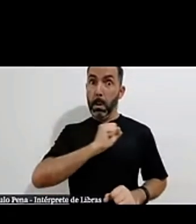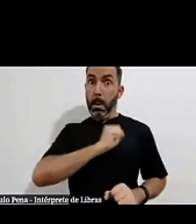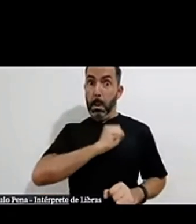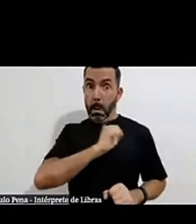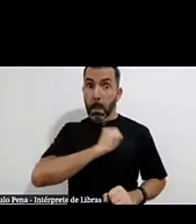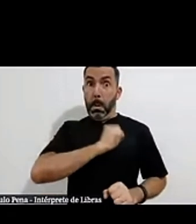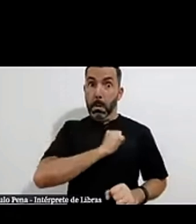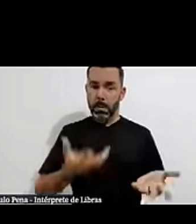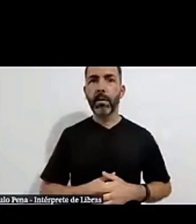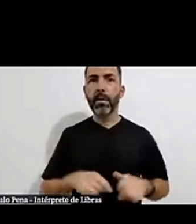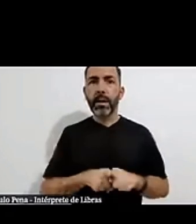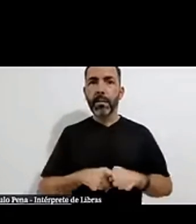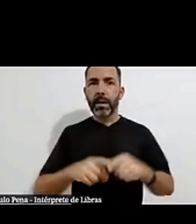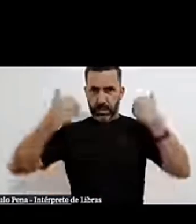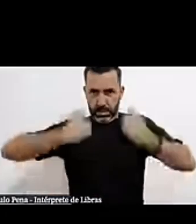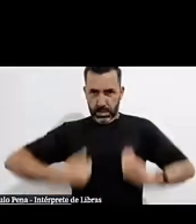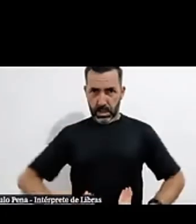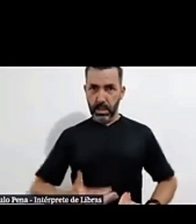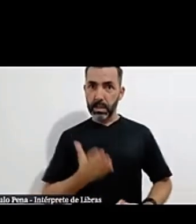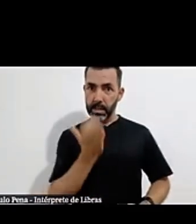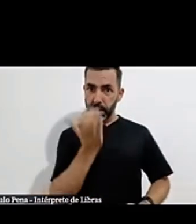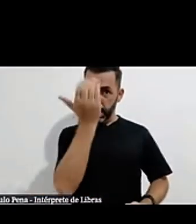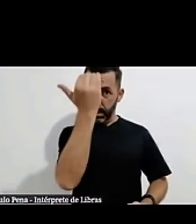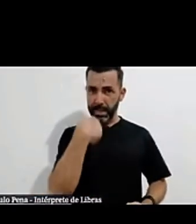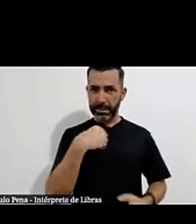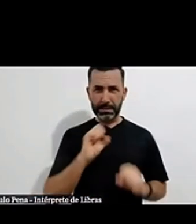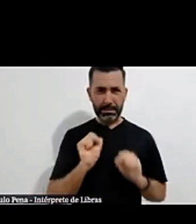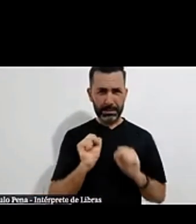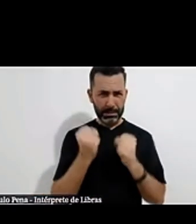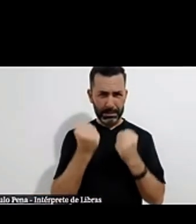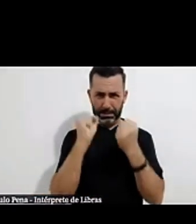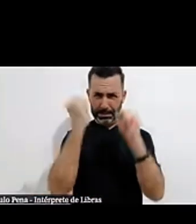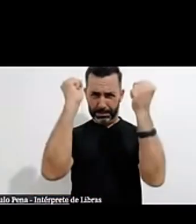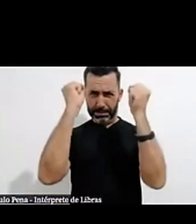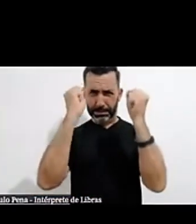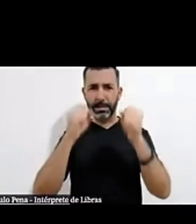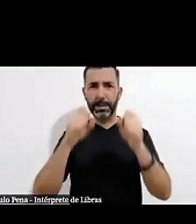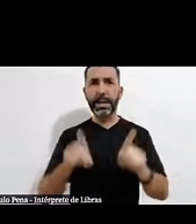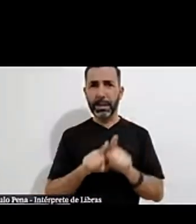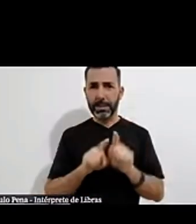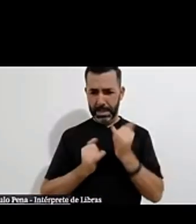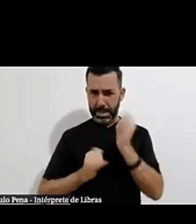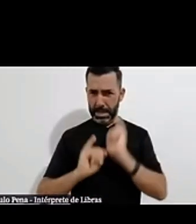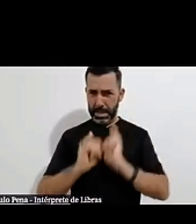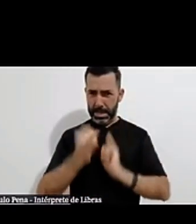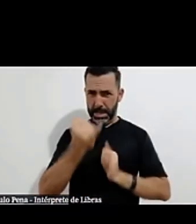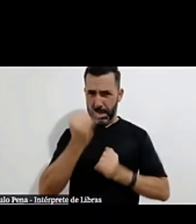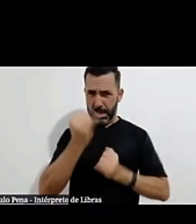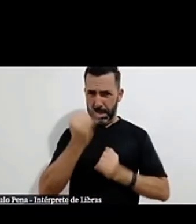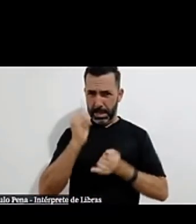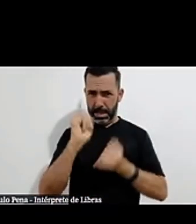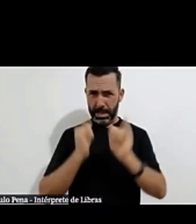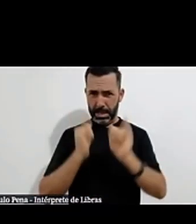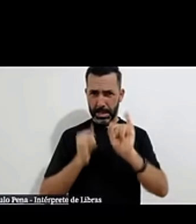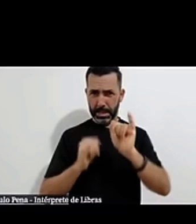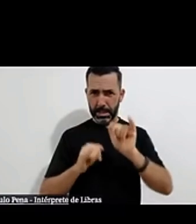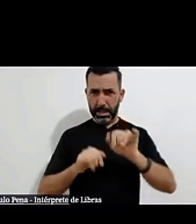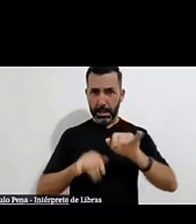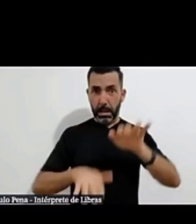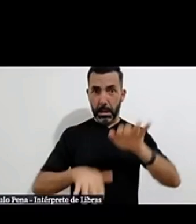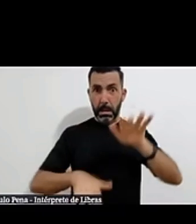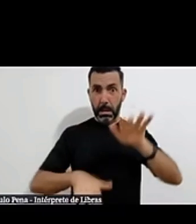Desequilíbrios eletrolíticos no organismo, estresse, se é muito estressado, cuidado, o estresse